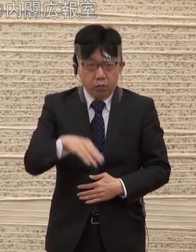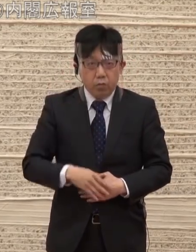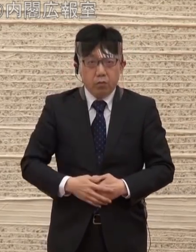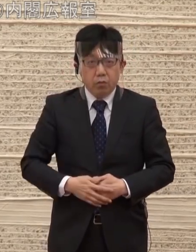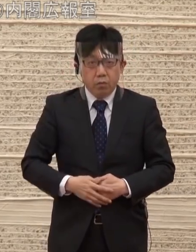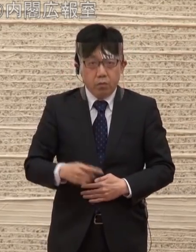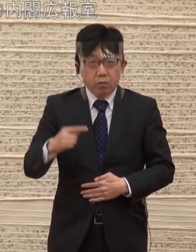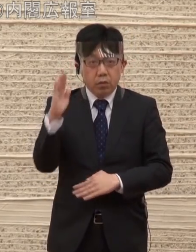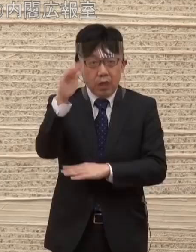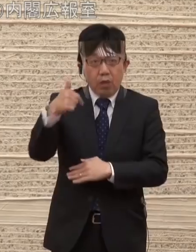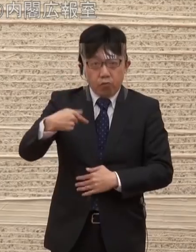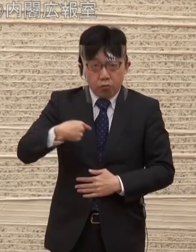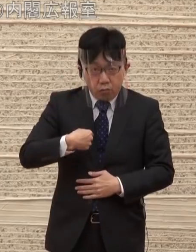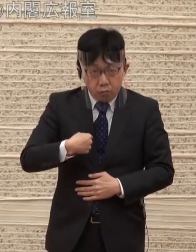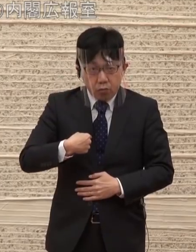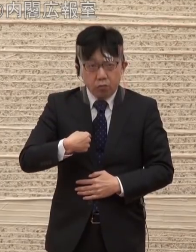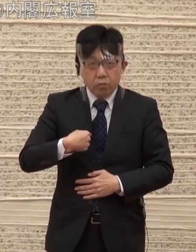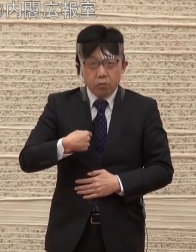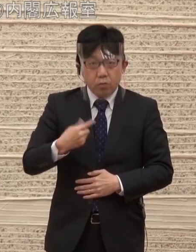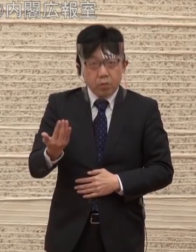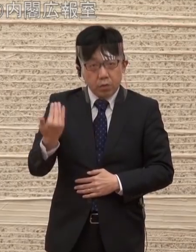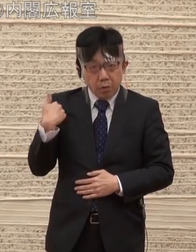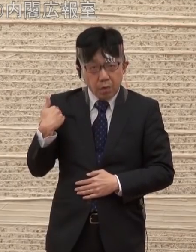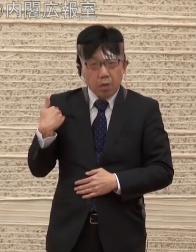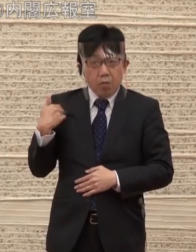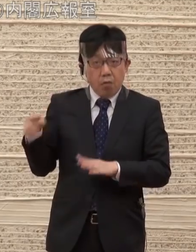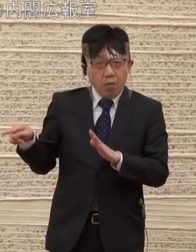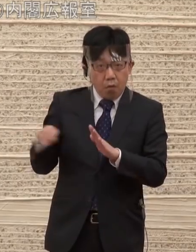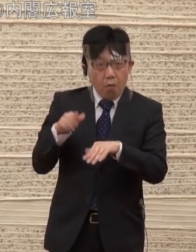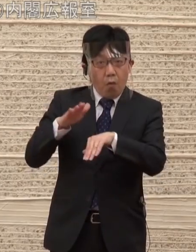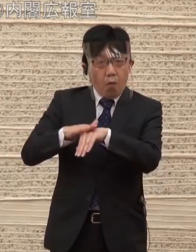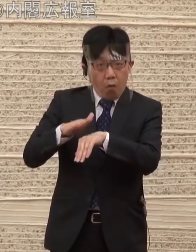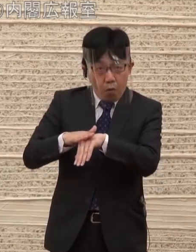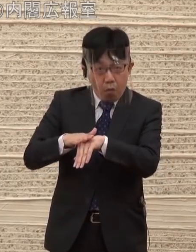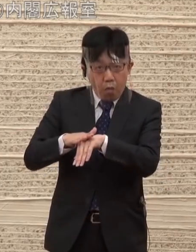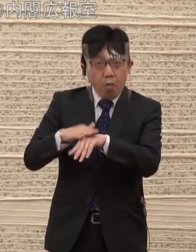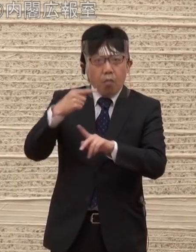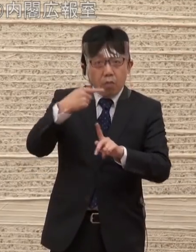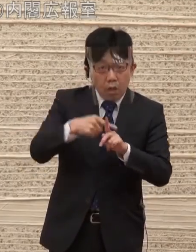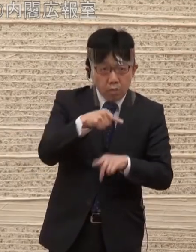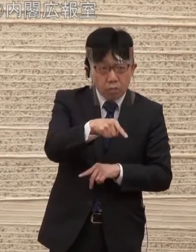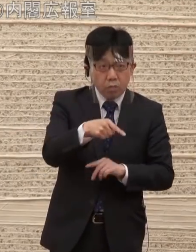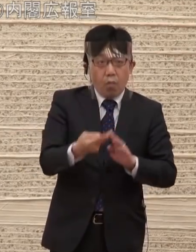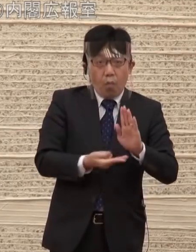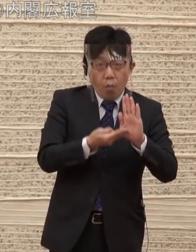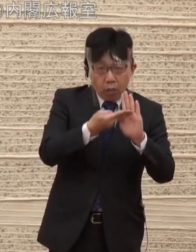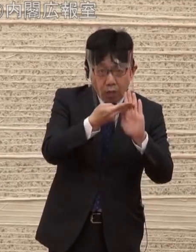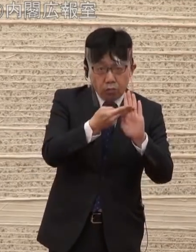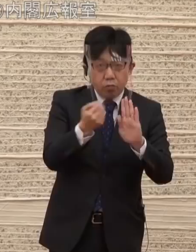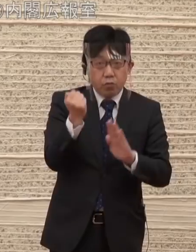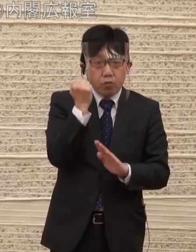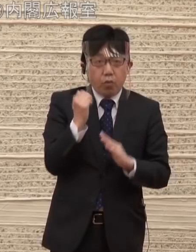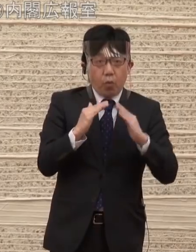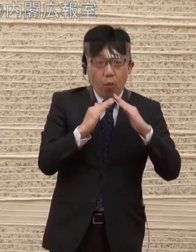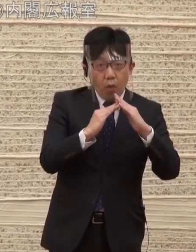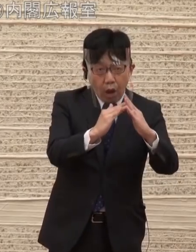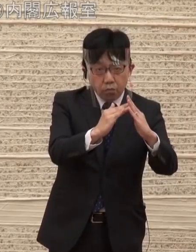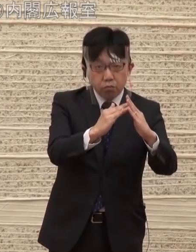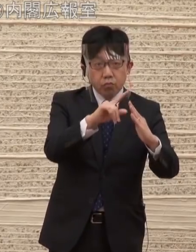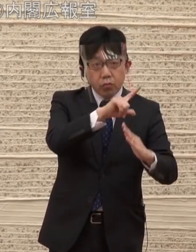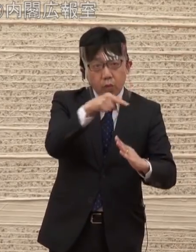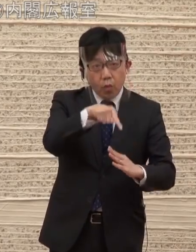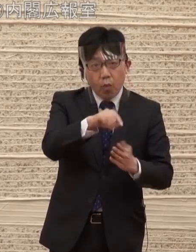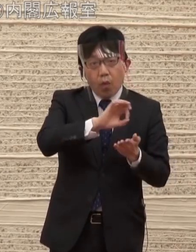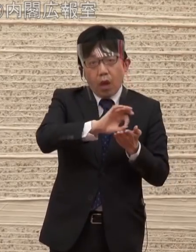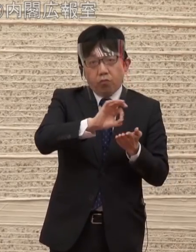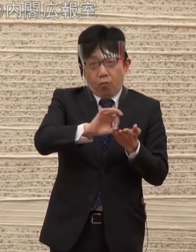政府においては従来の対策に加えましてホテルや旅館等の積極的な活用